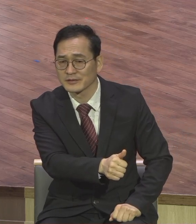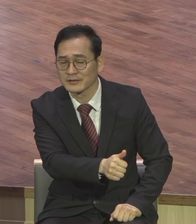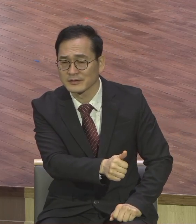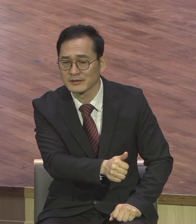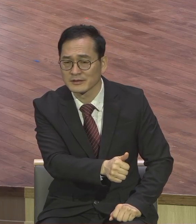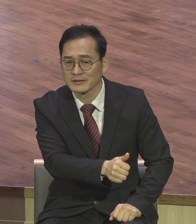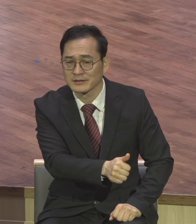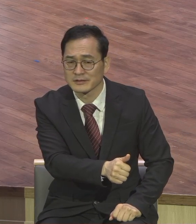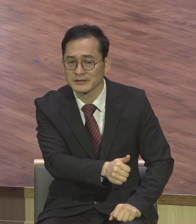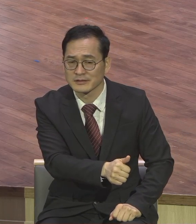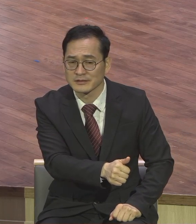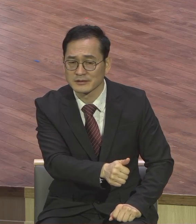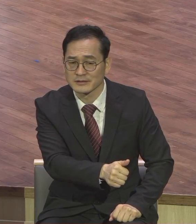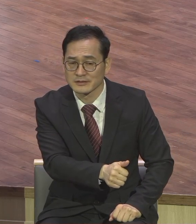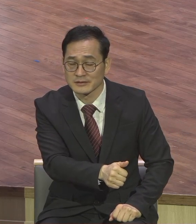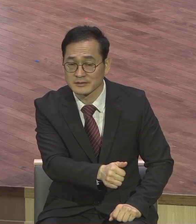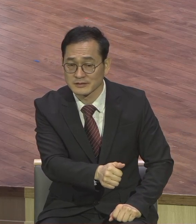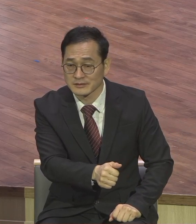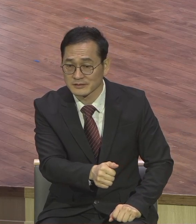하나도